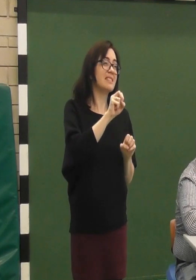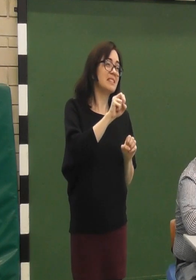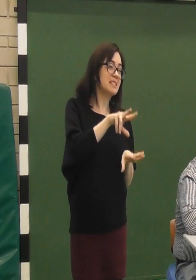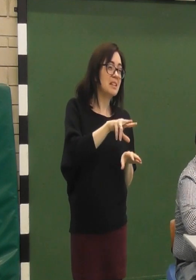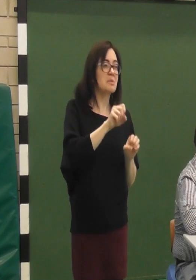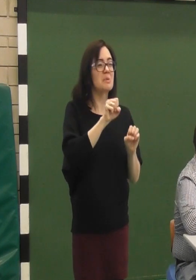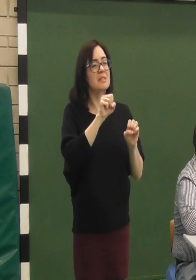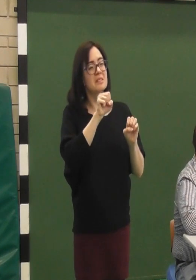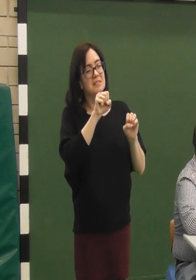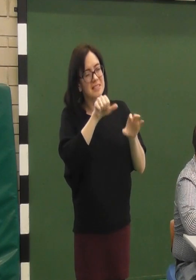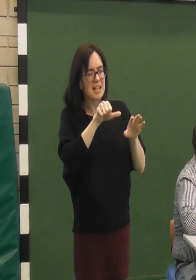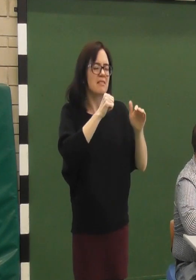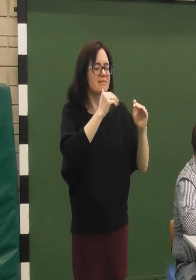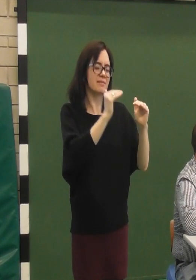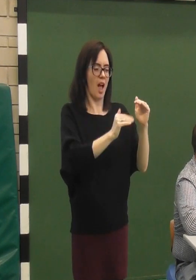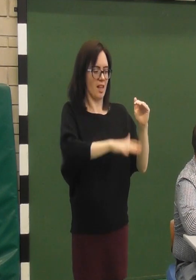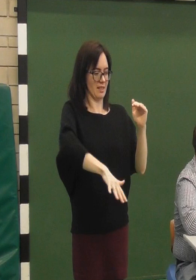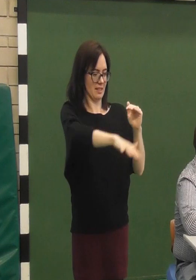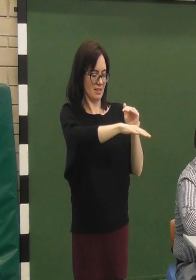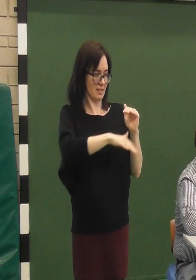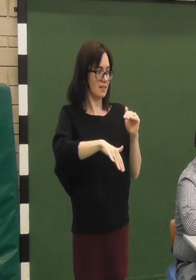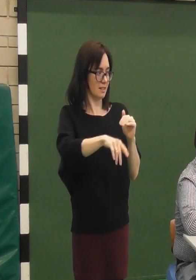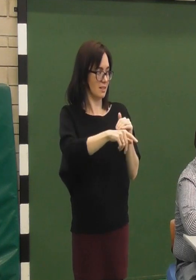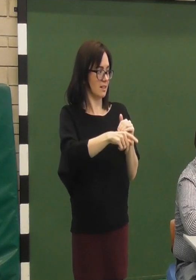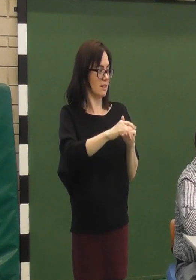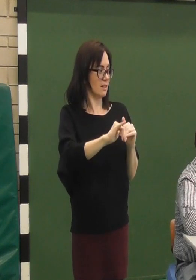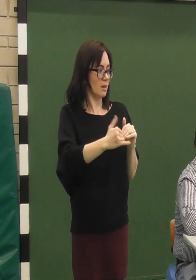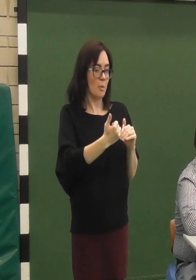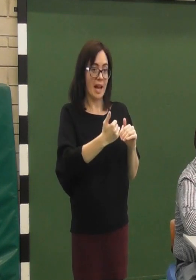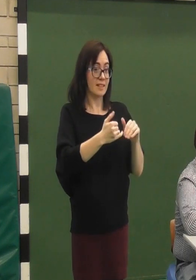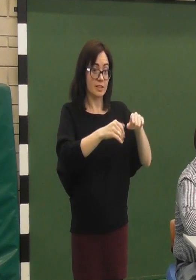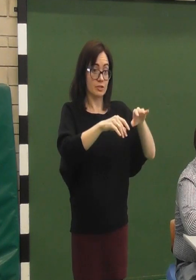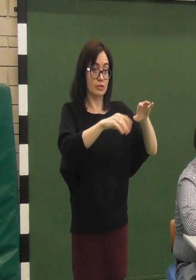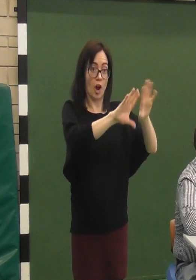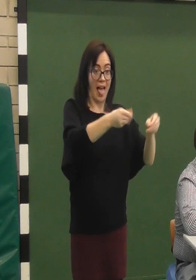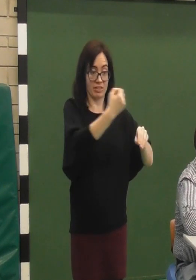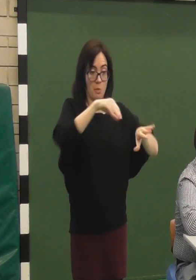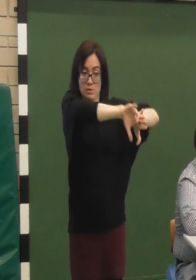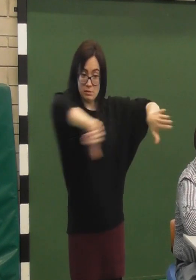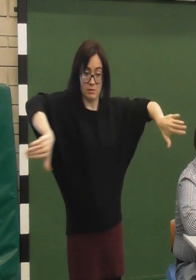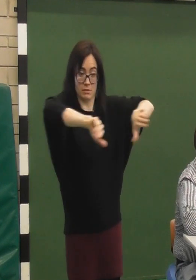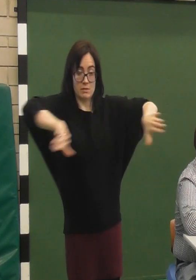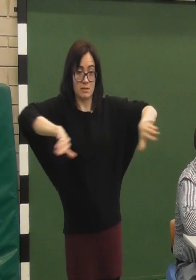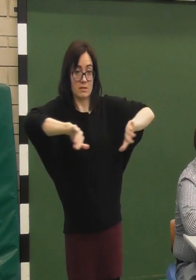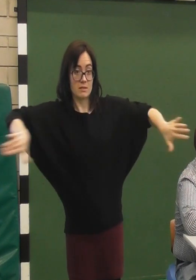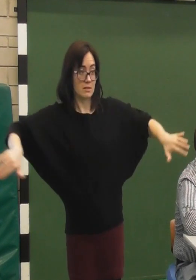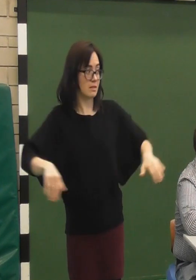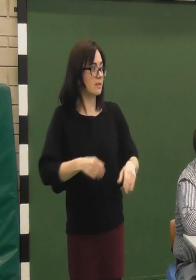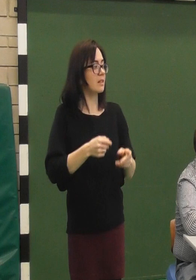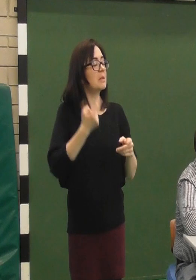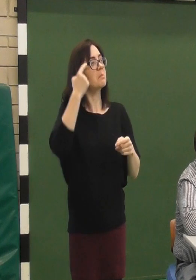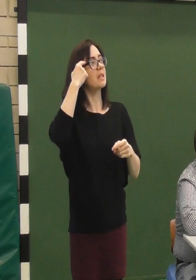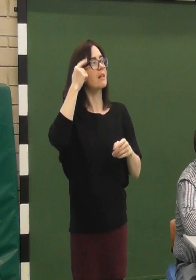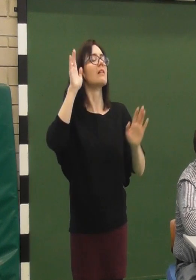18-16-18 év alattiakat, azokat is elválasztották, és azt hittük, hogy könnyebb munkára